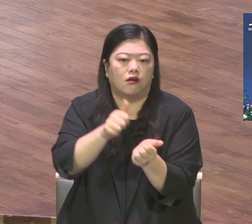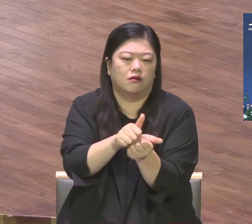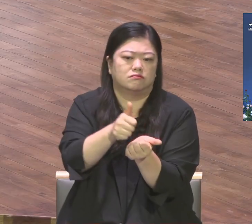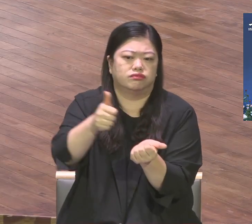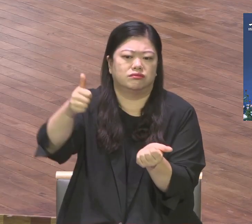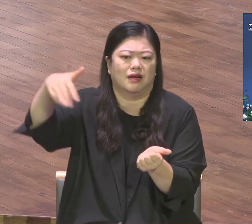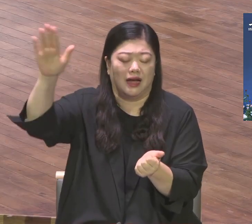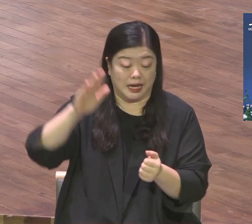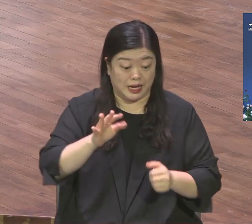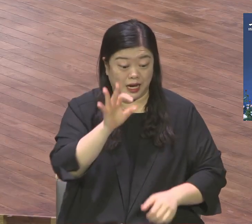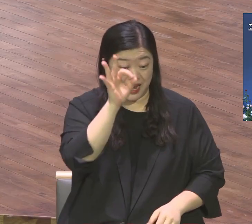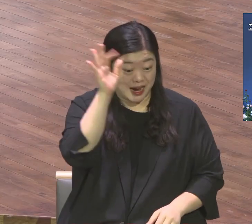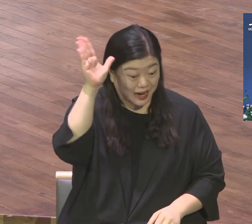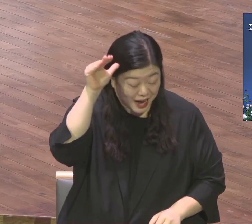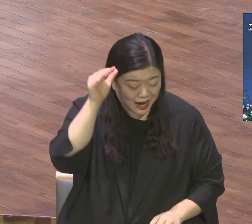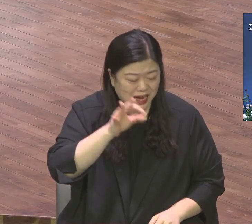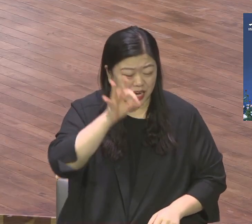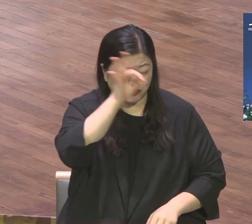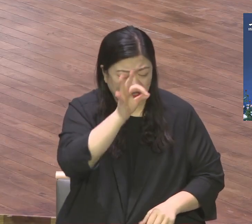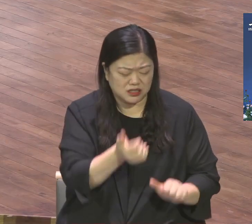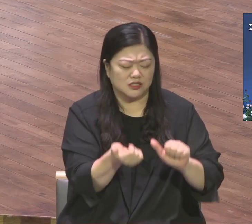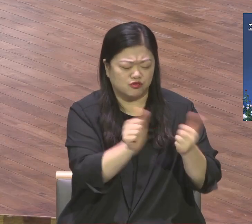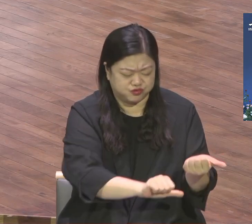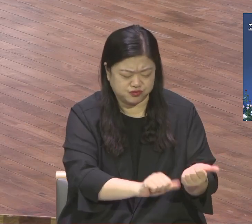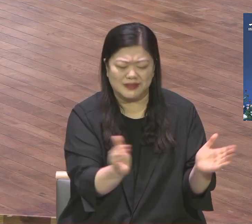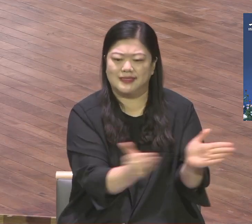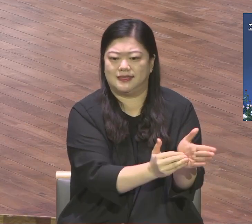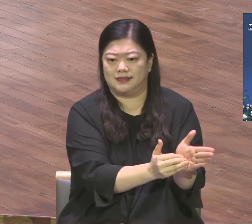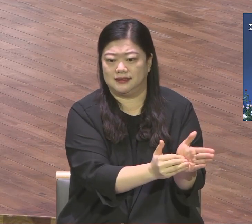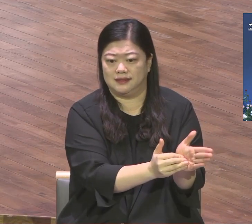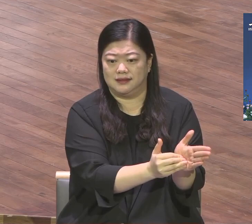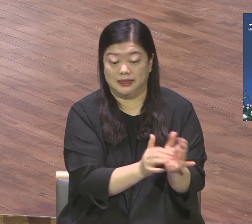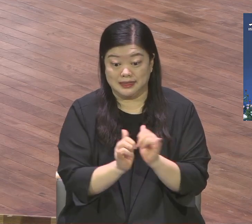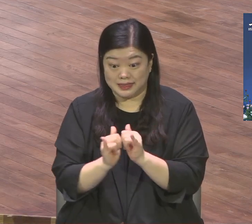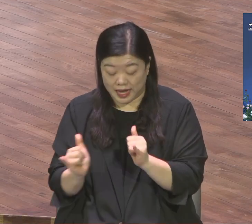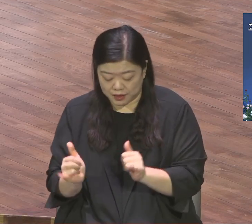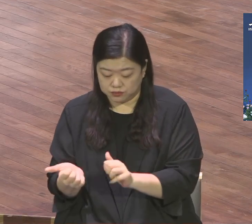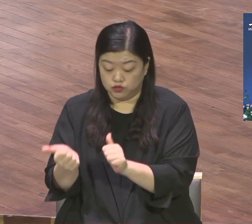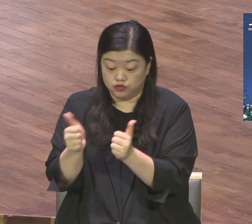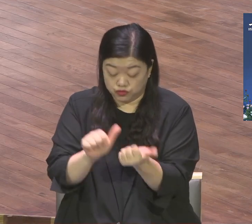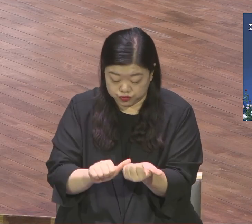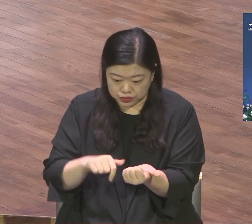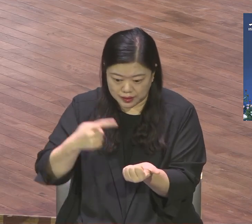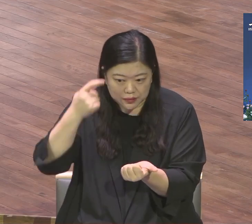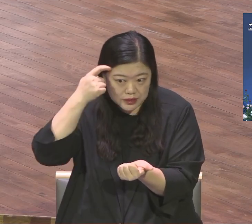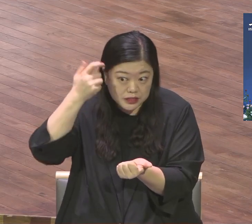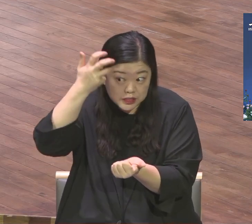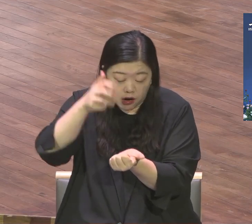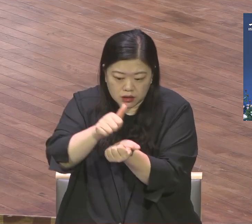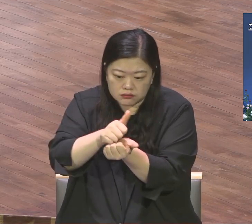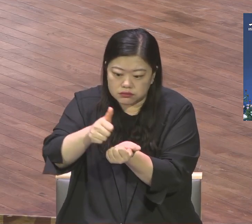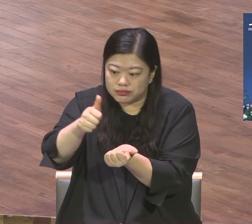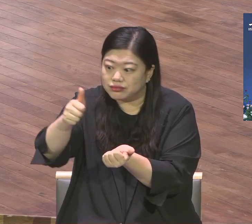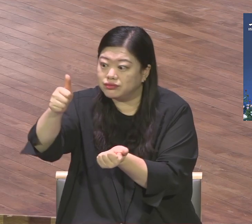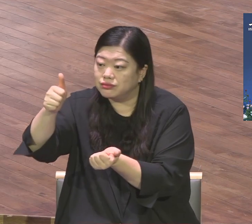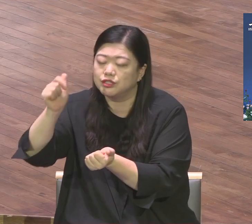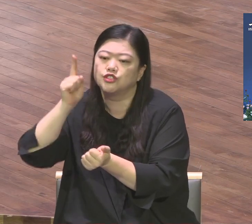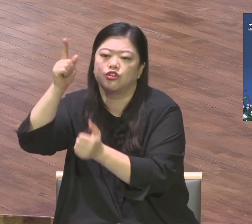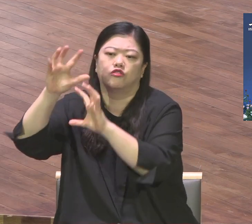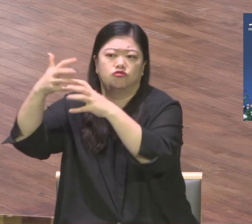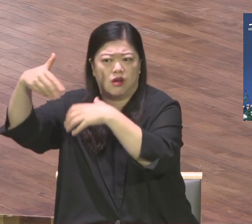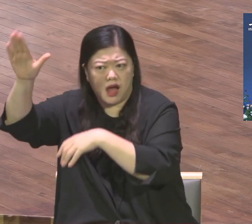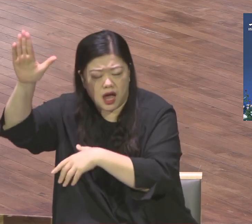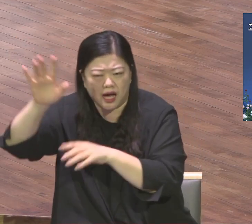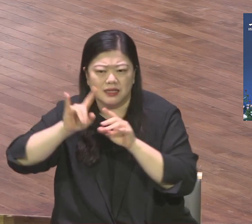때문에, 영이 있기 때문에 영원히 살아. 어디 사느냐? 지금도 서울 시민이 우리가 이렇게 자유롭게